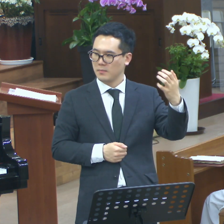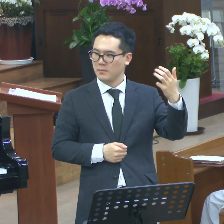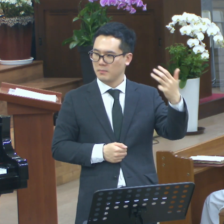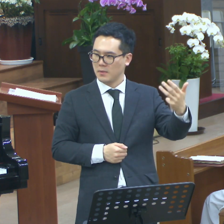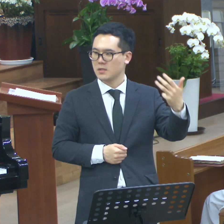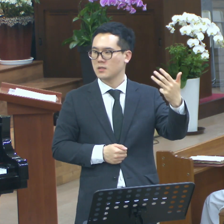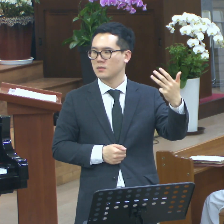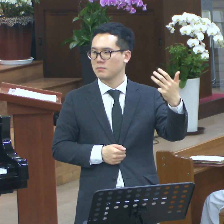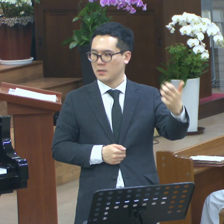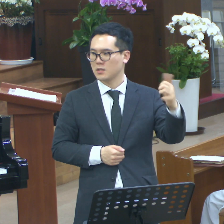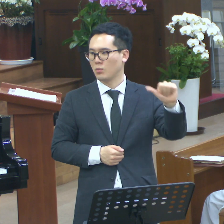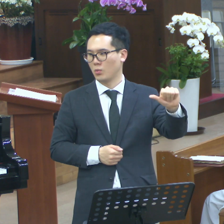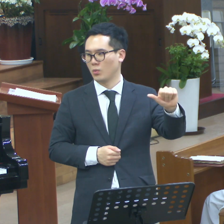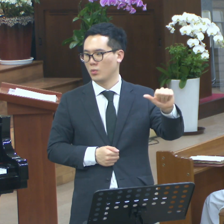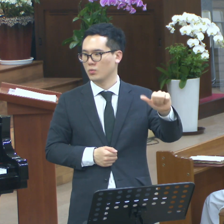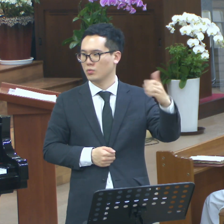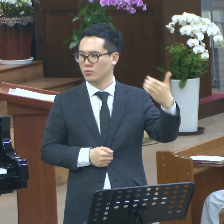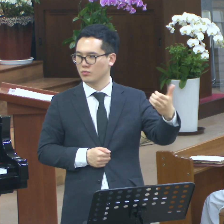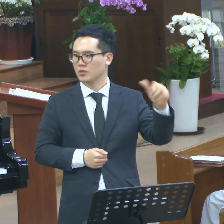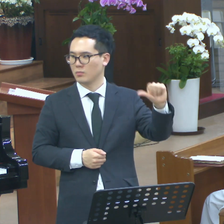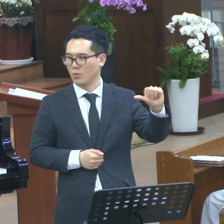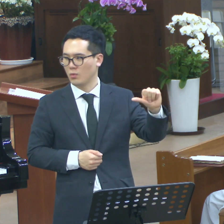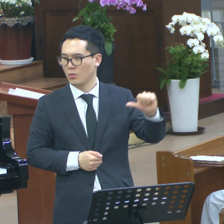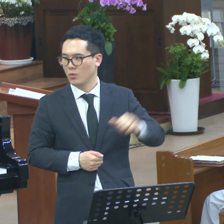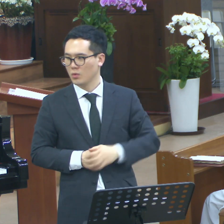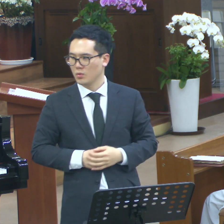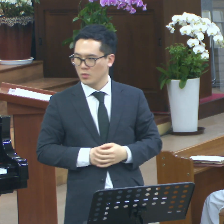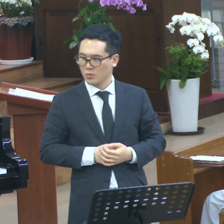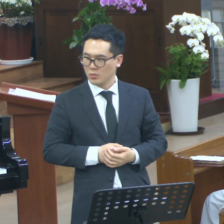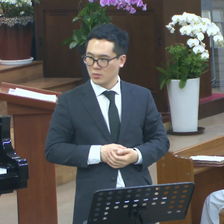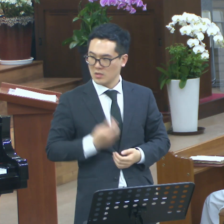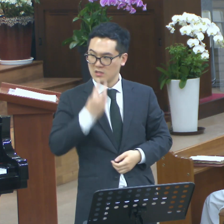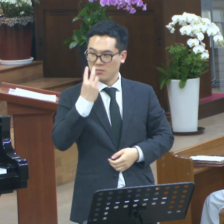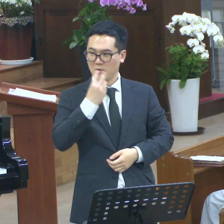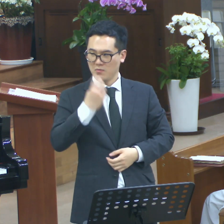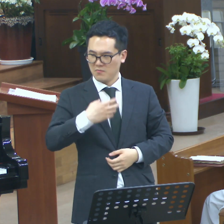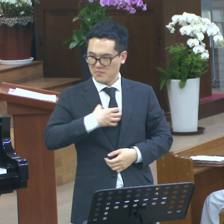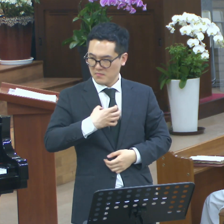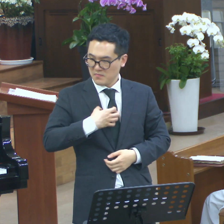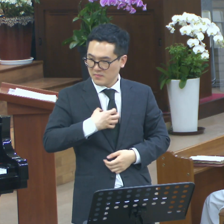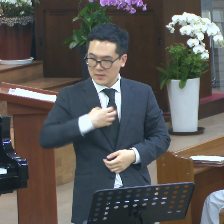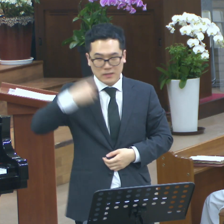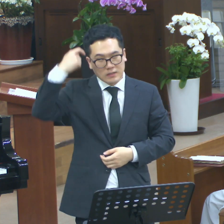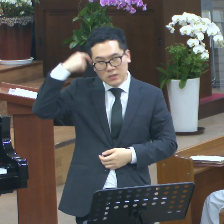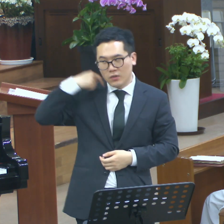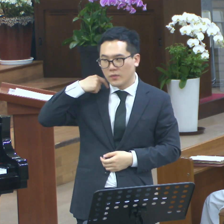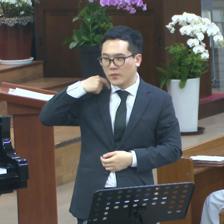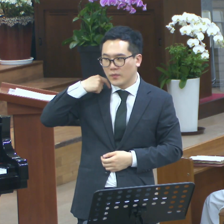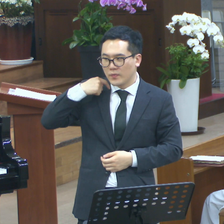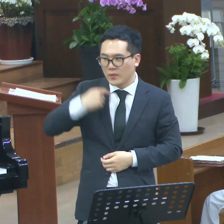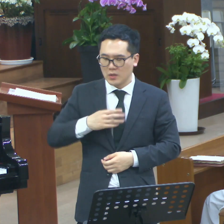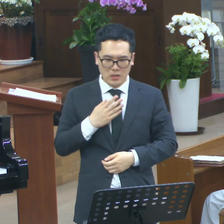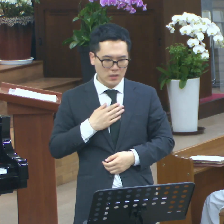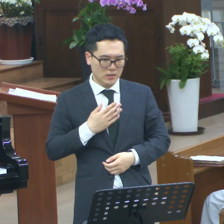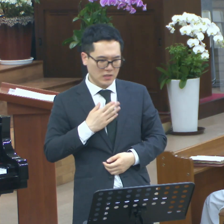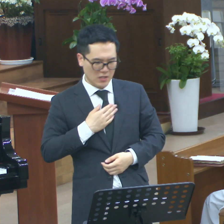공격할 때를 엿보았다. 생명의 위기도 느꼈다. 109절 해하려고 올무를 놓았다. 가까이 와